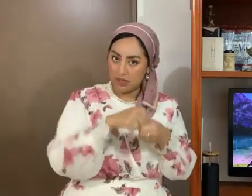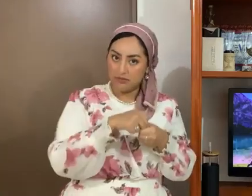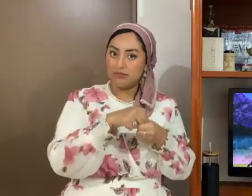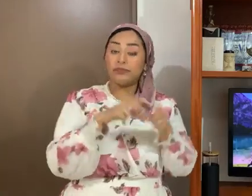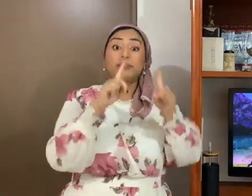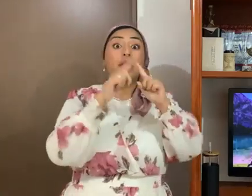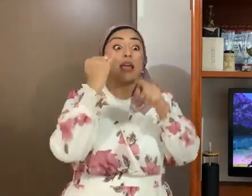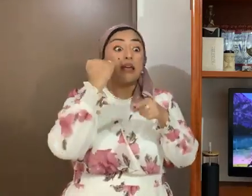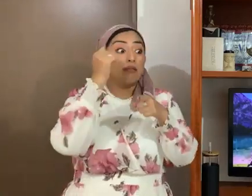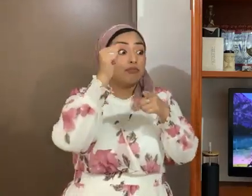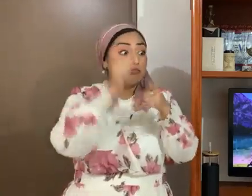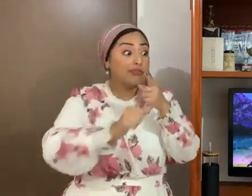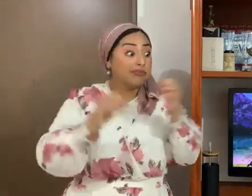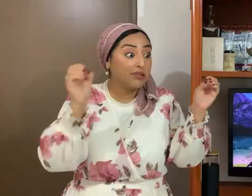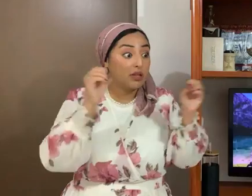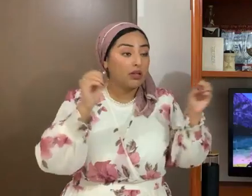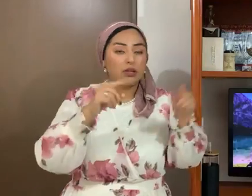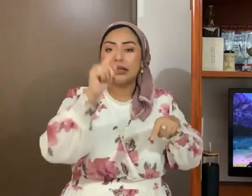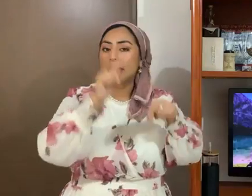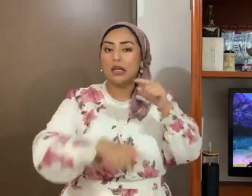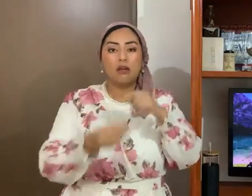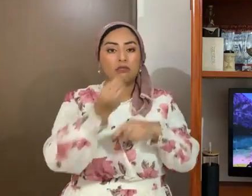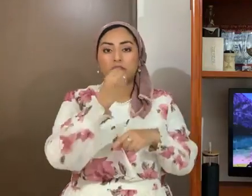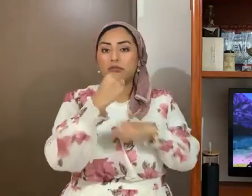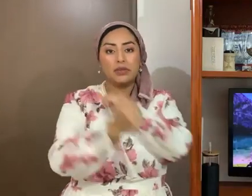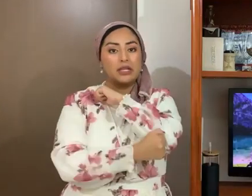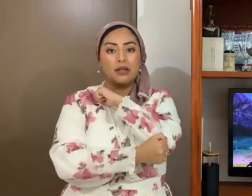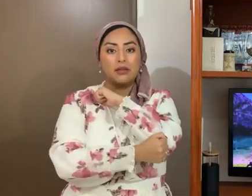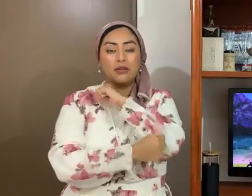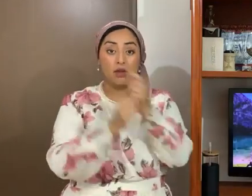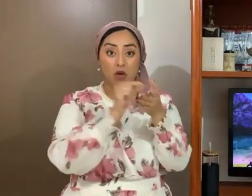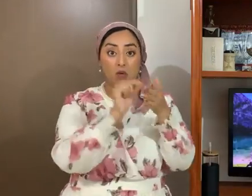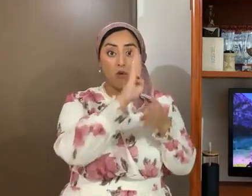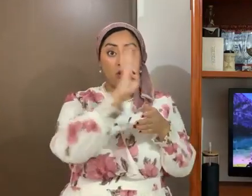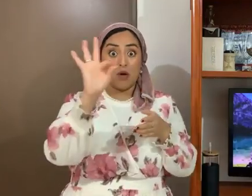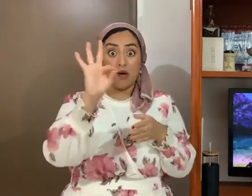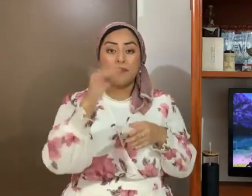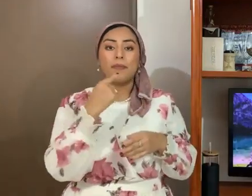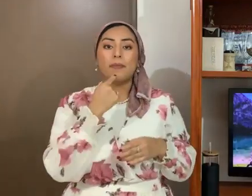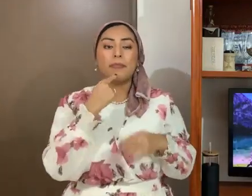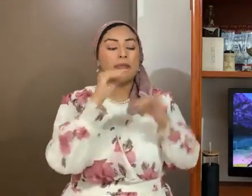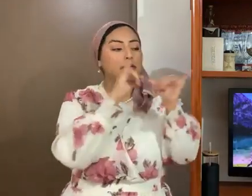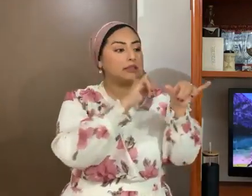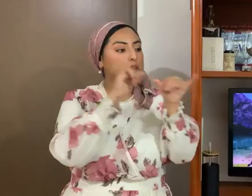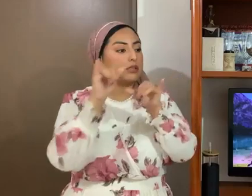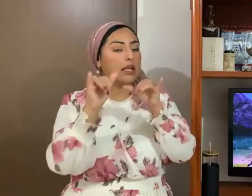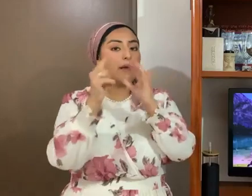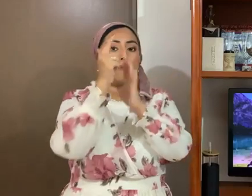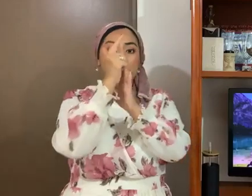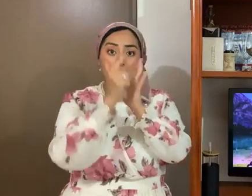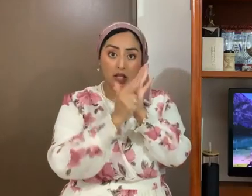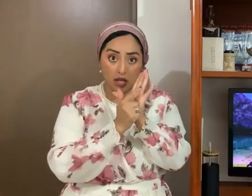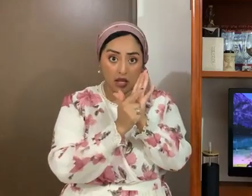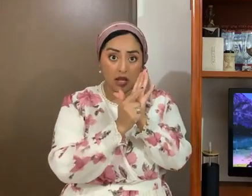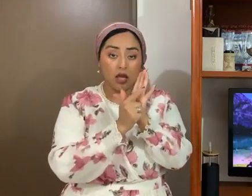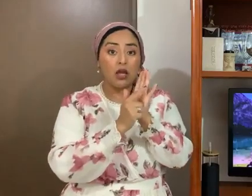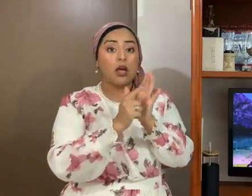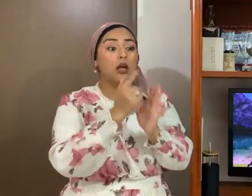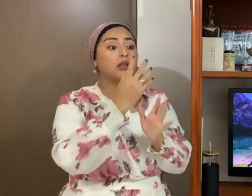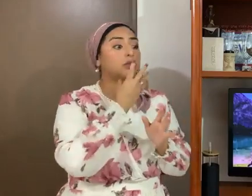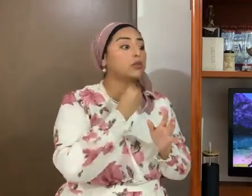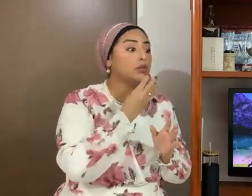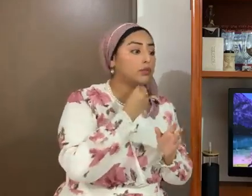ningún incircunciso comerá de ella. Y atención al verso 49. La misma Torá será para